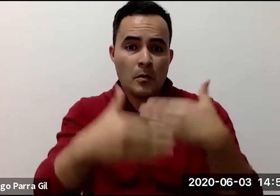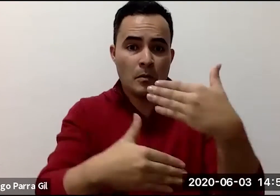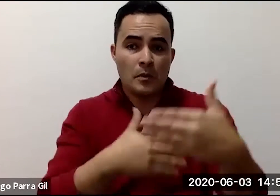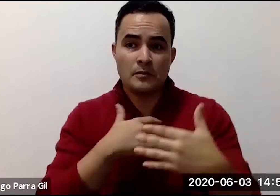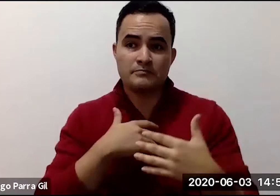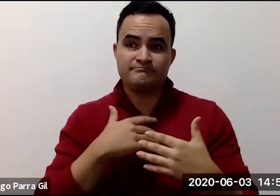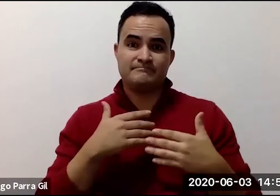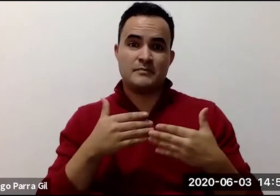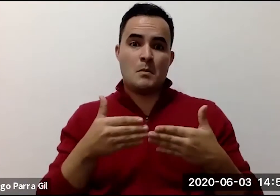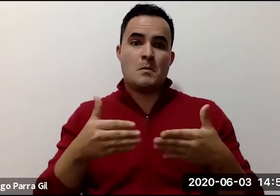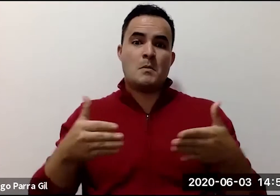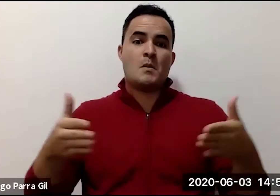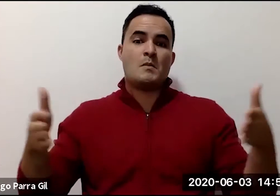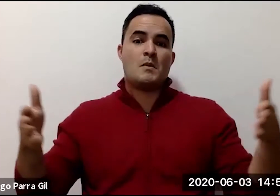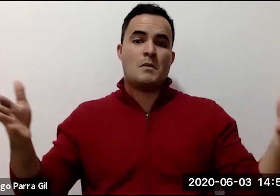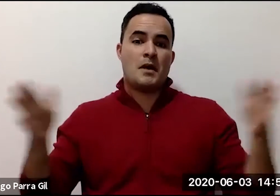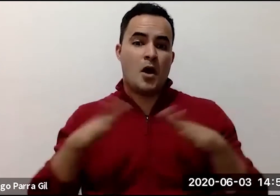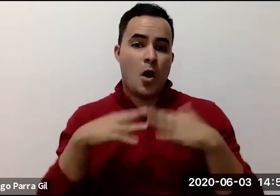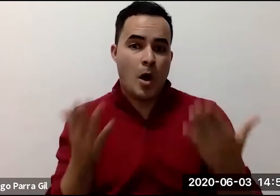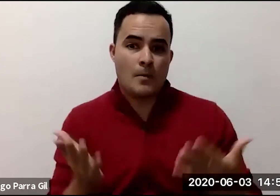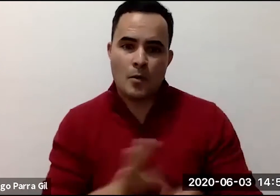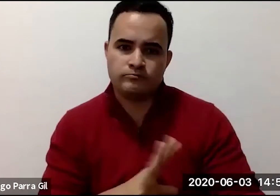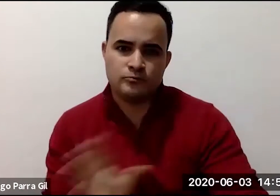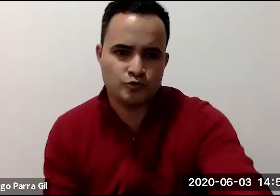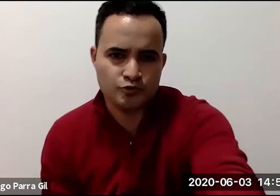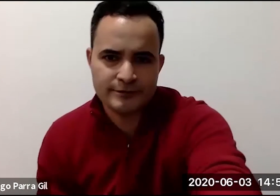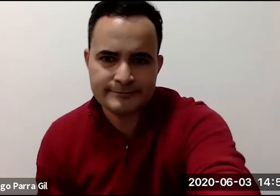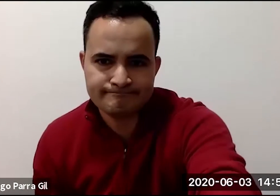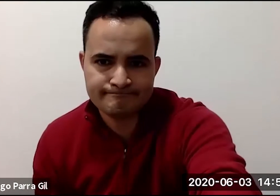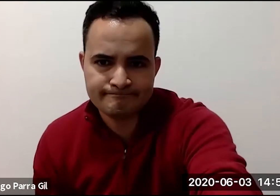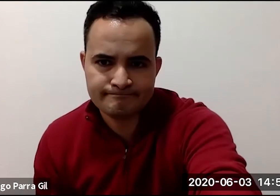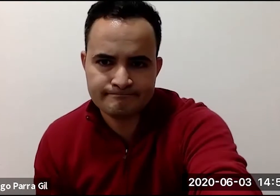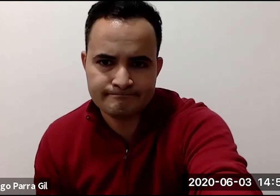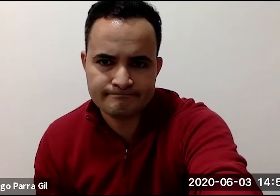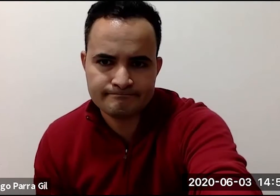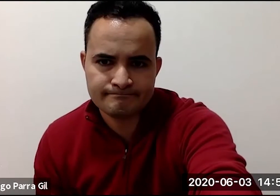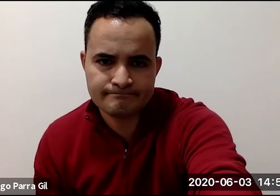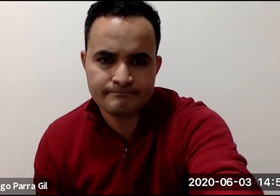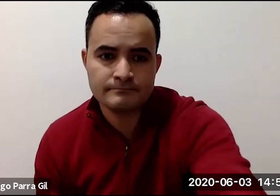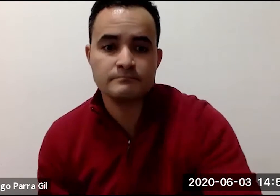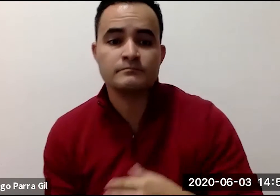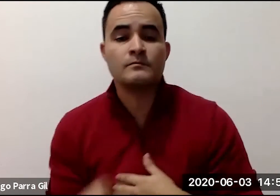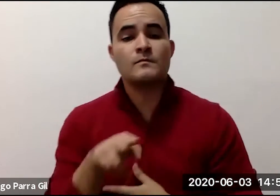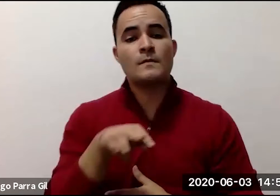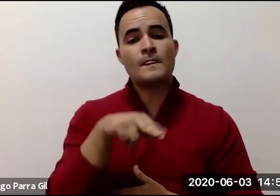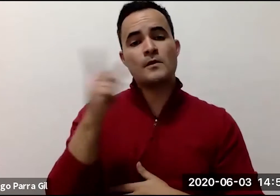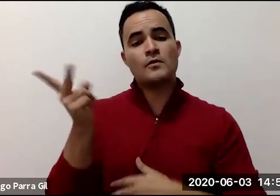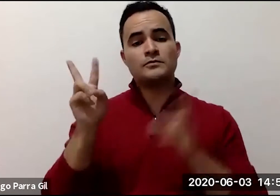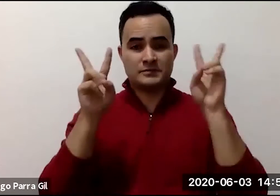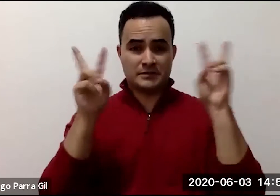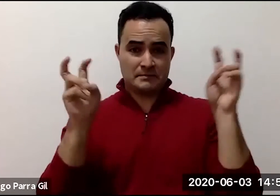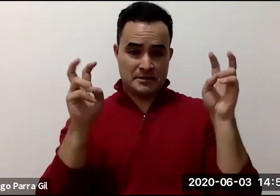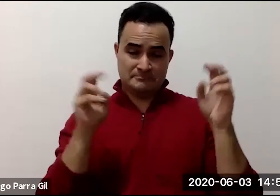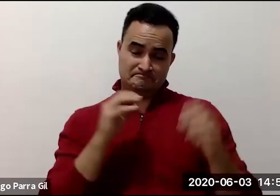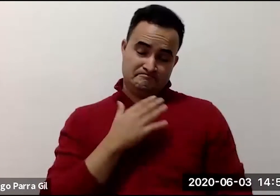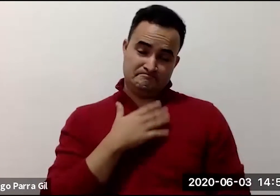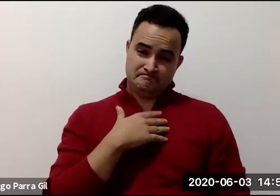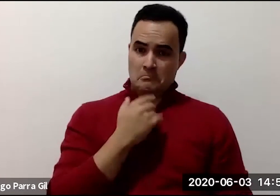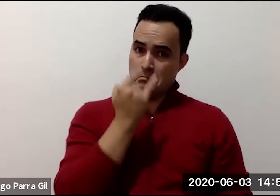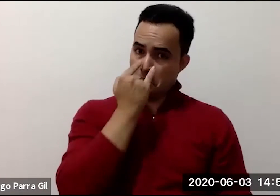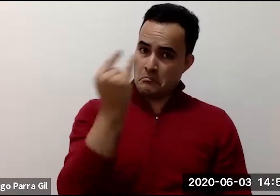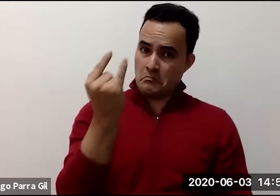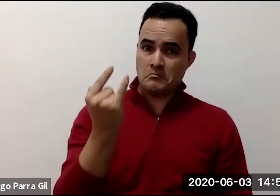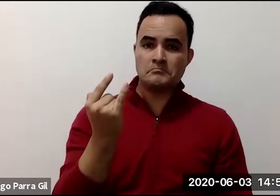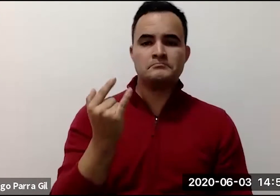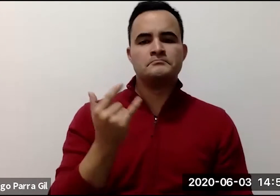los espacios, ¿no? Otra cosa que me llama la atención es precisamente los mecanismos que tiene el